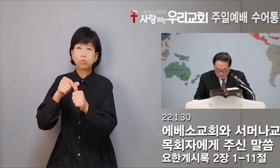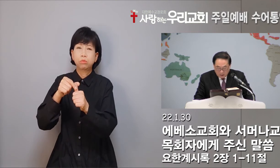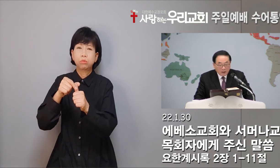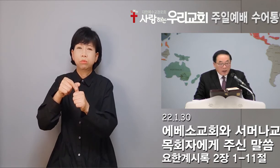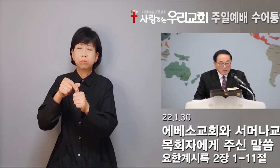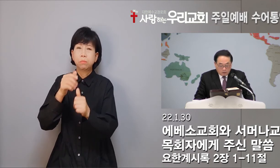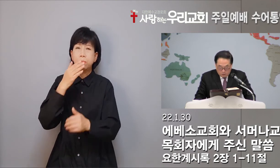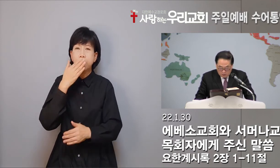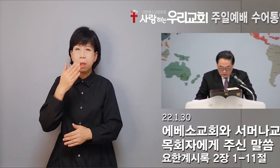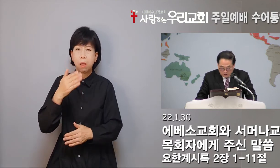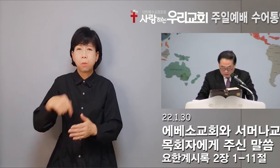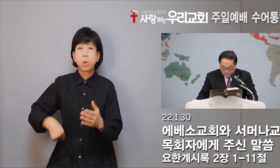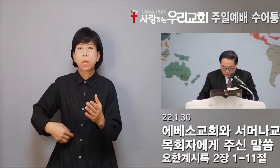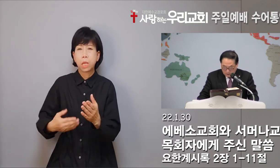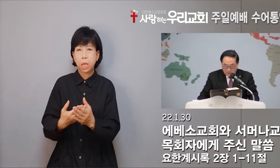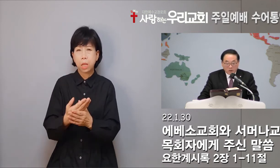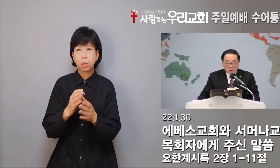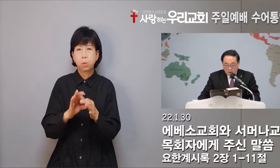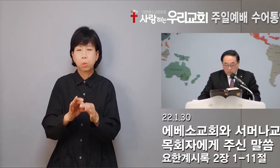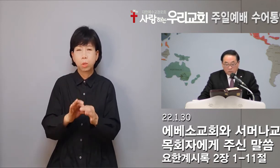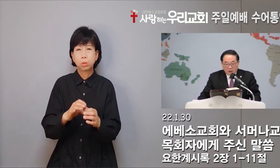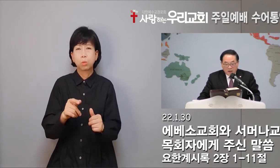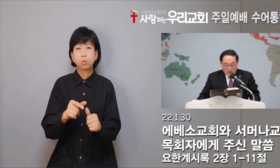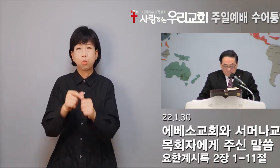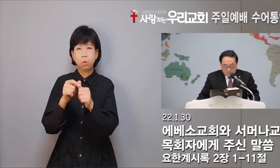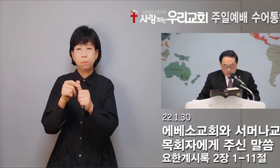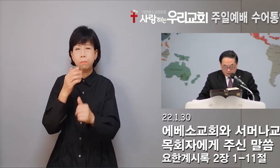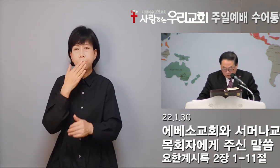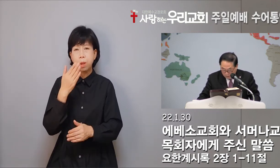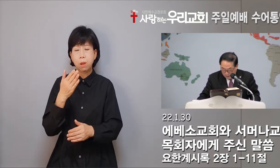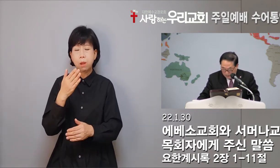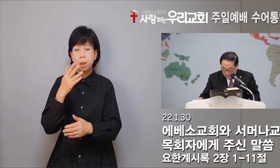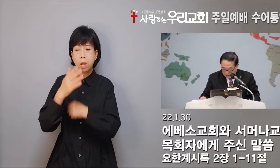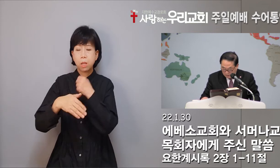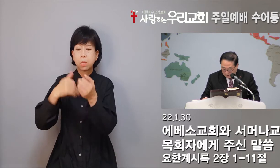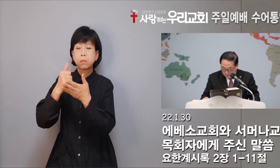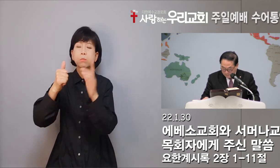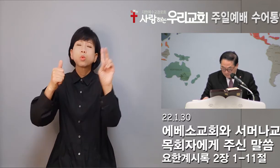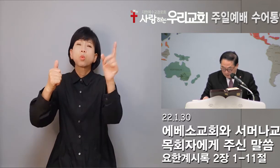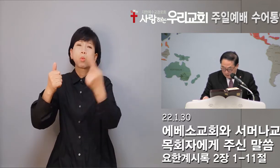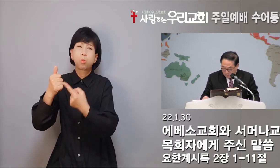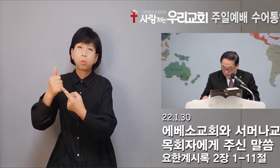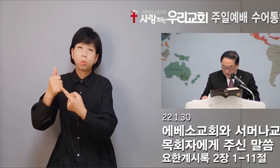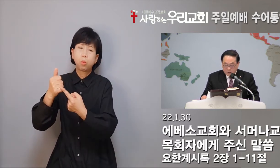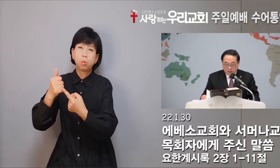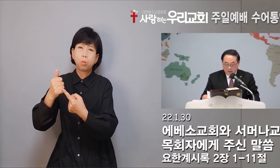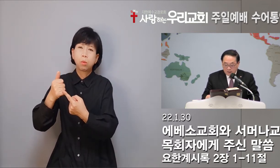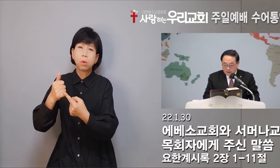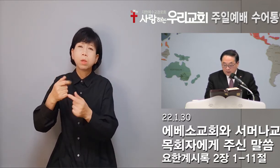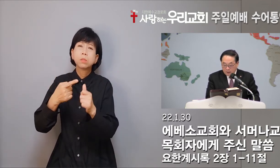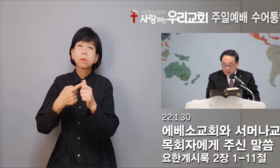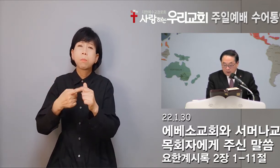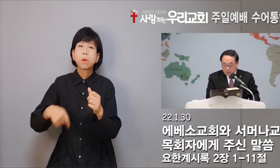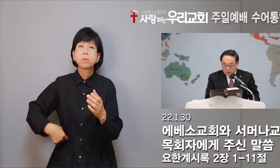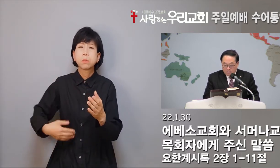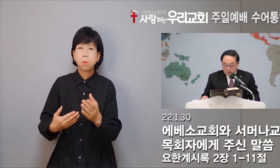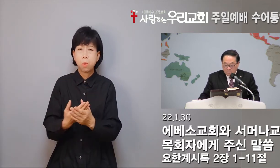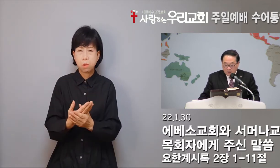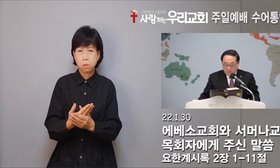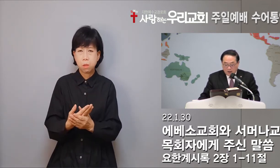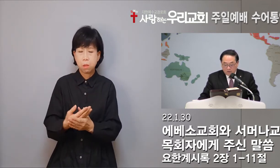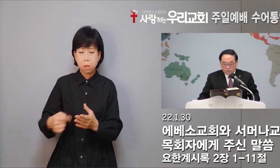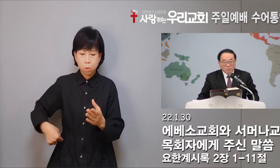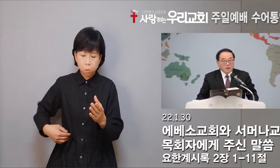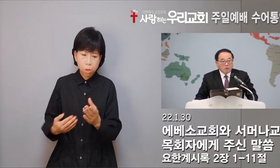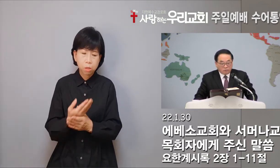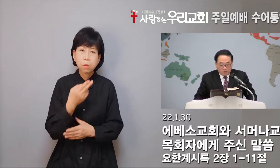있습니다. 아직도 회개한 적이 없는 사람은 누구나 하나님 앞에 돌아와야 하는 것입니다. 회개치 않는 자는 영원한